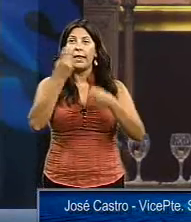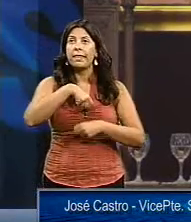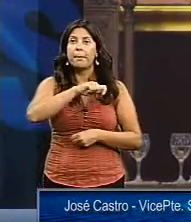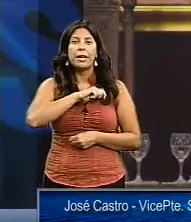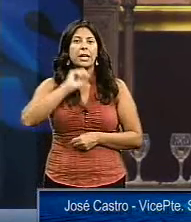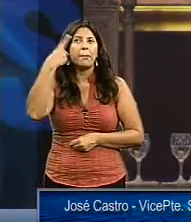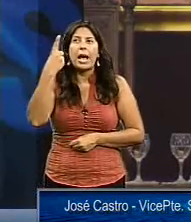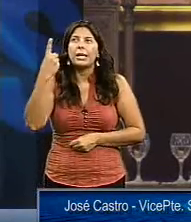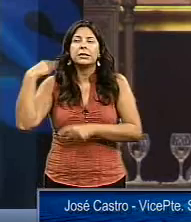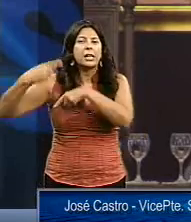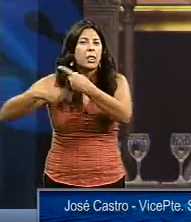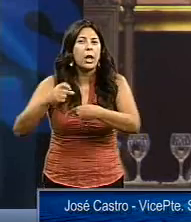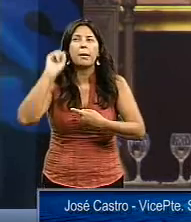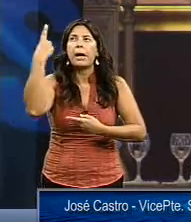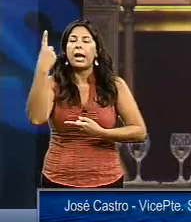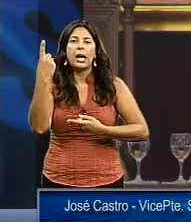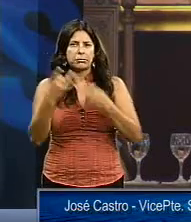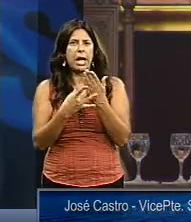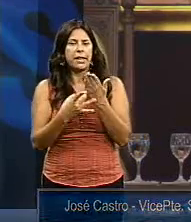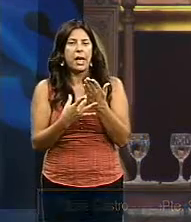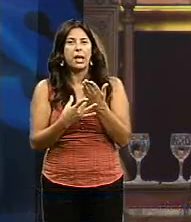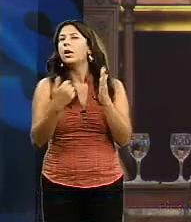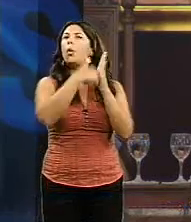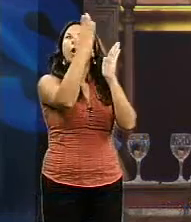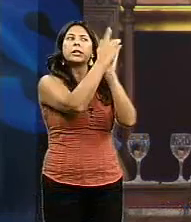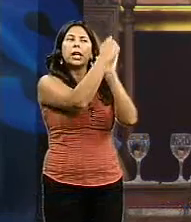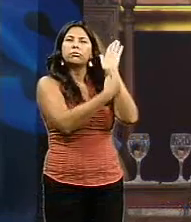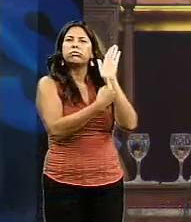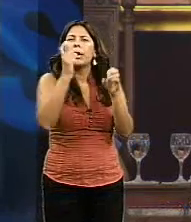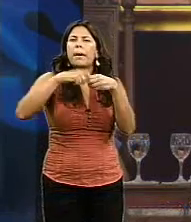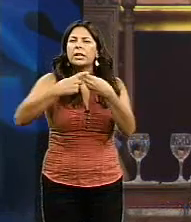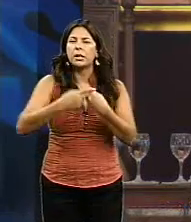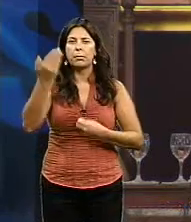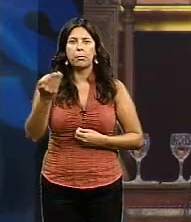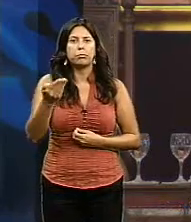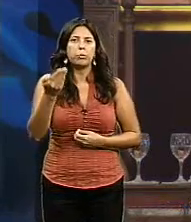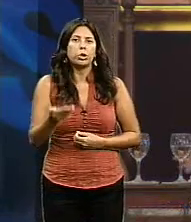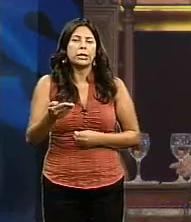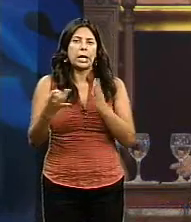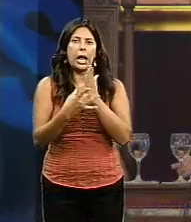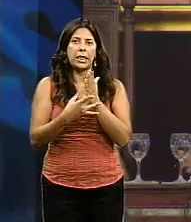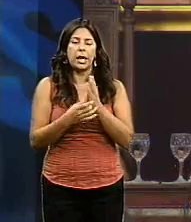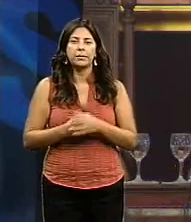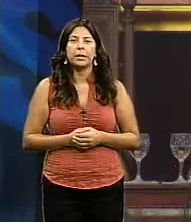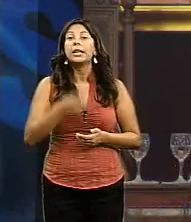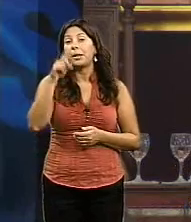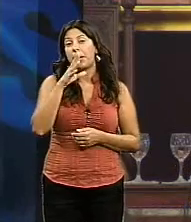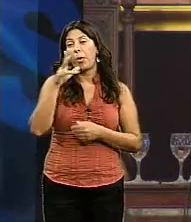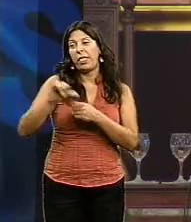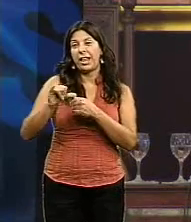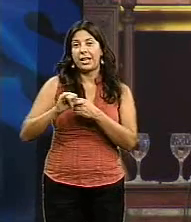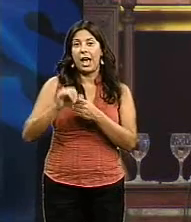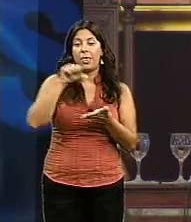categoría, de los que siempre ha traído un cartel de mucha calidad, pero sobre todo también por nuestra cercanía, ¿no? La